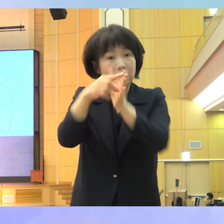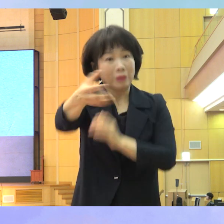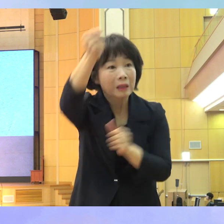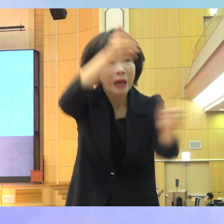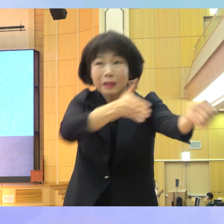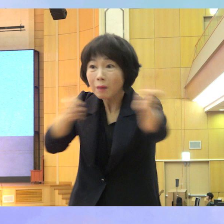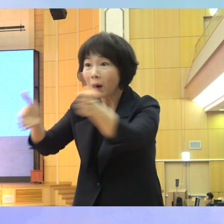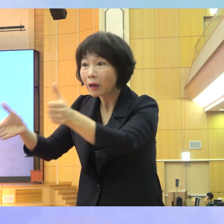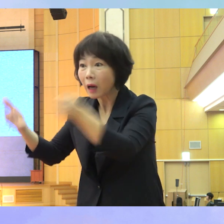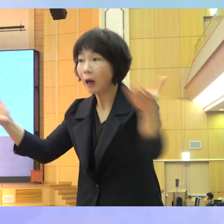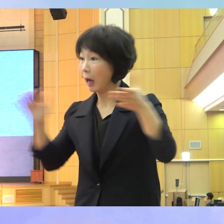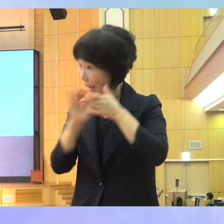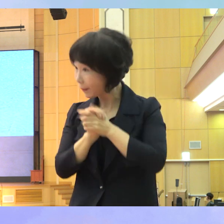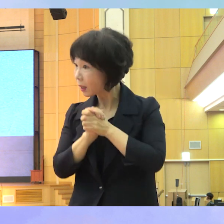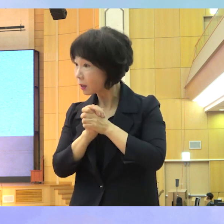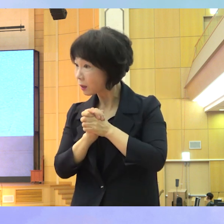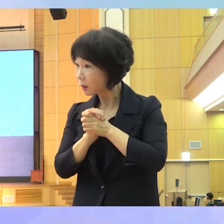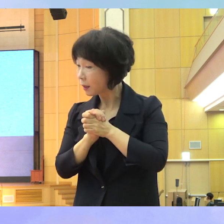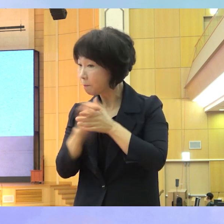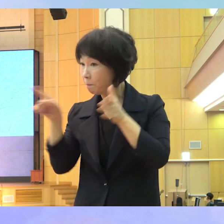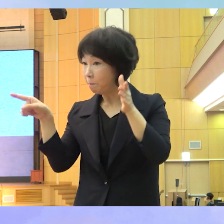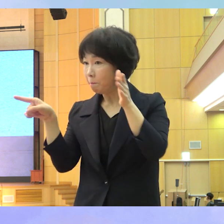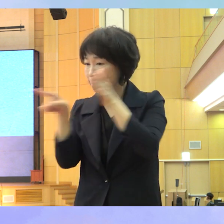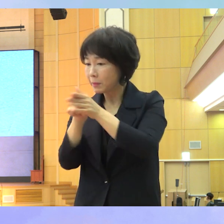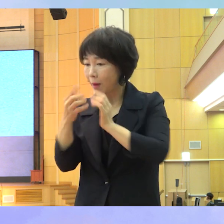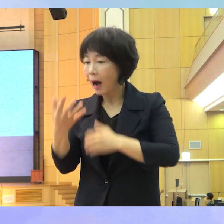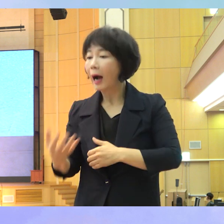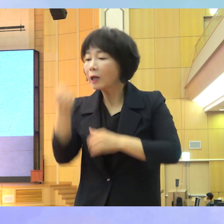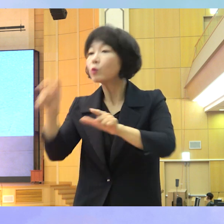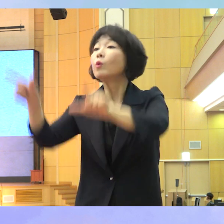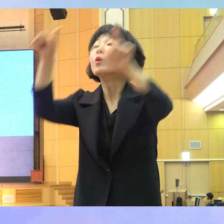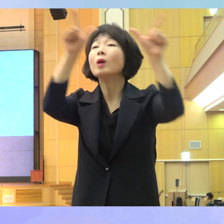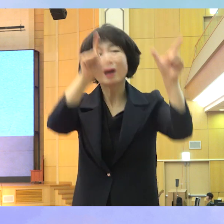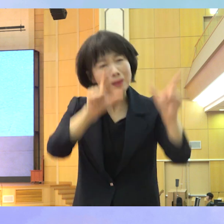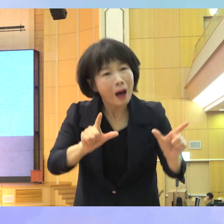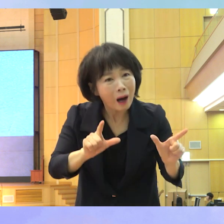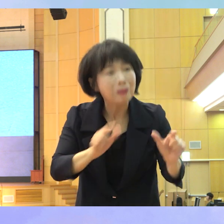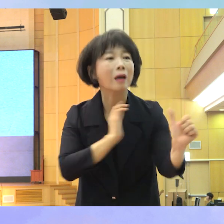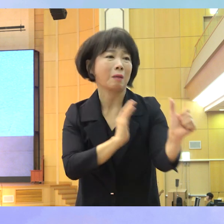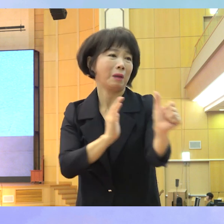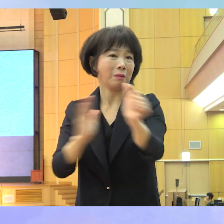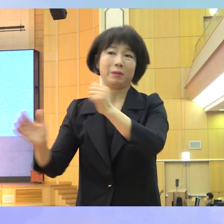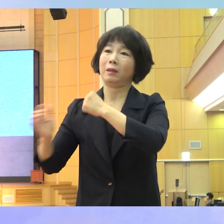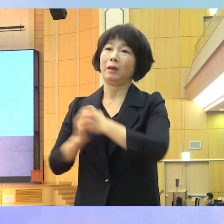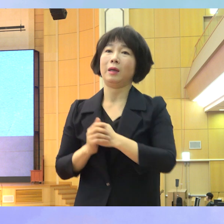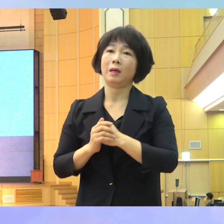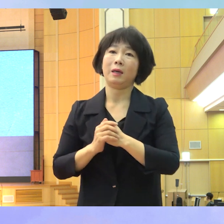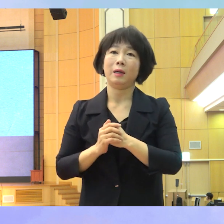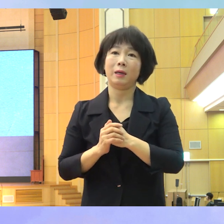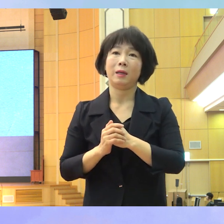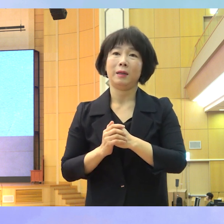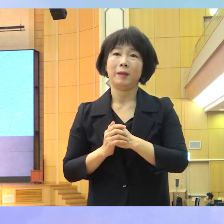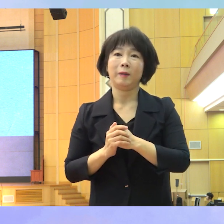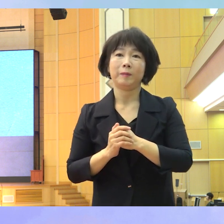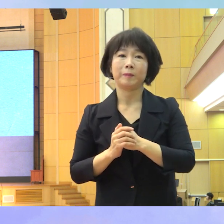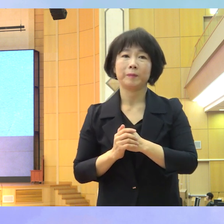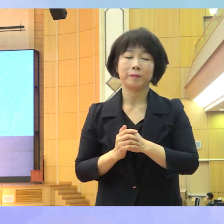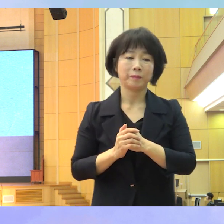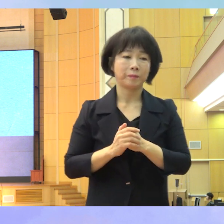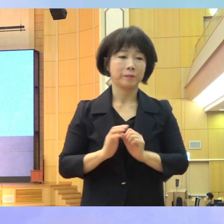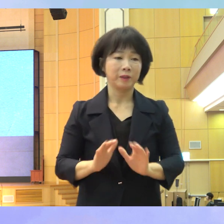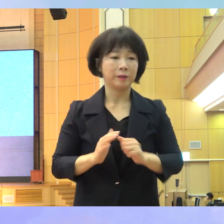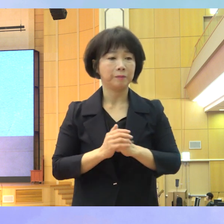것처럼 그렇게 믿음으로 사는 우리들이 되시기를 주님으로 축원합니다. 그래서 여러분, 이 모든